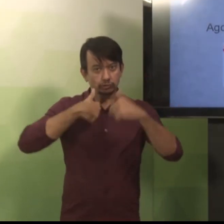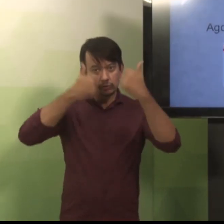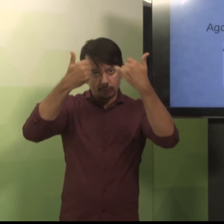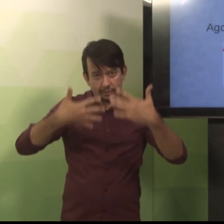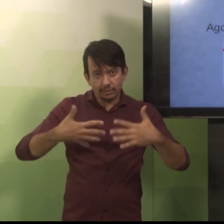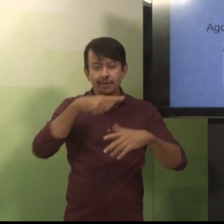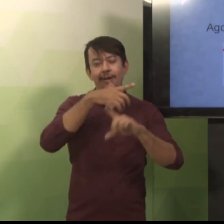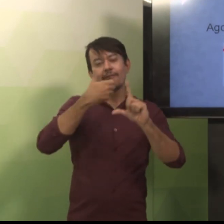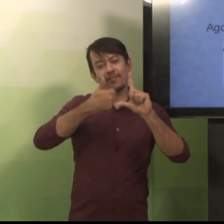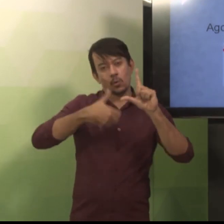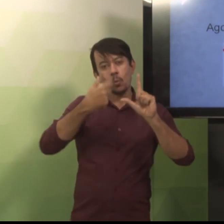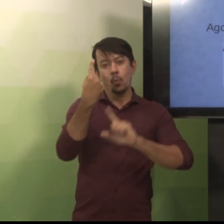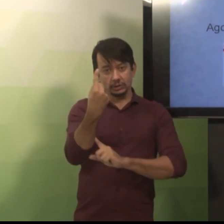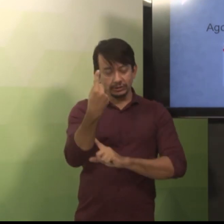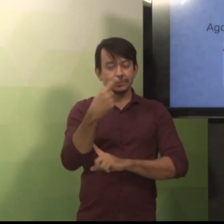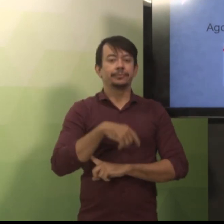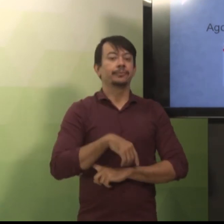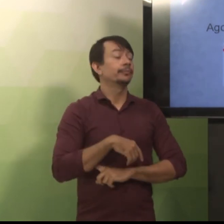Então, agora já estamos finalizando a nossa aula.